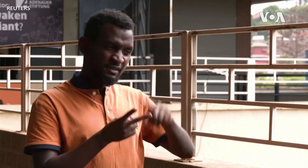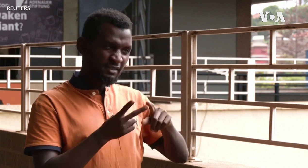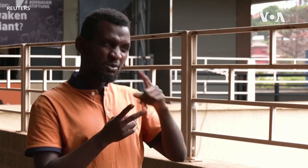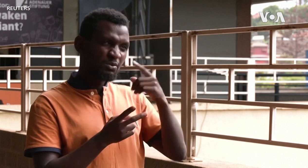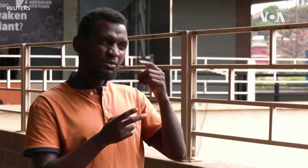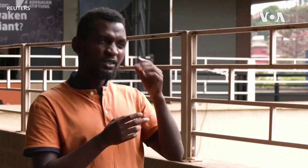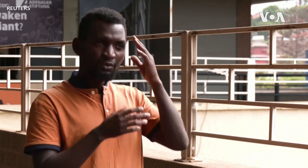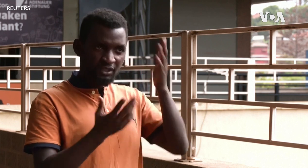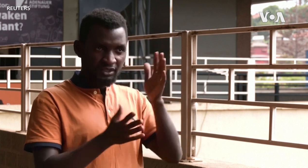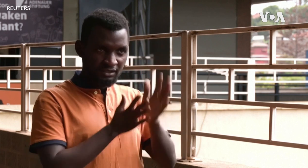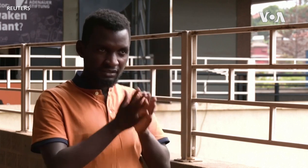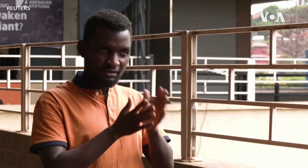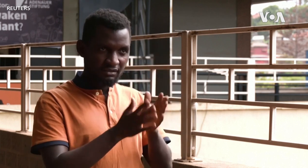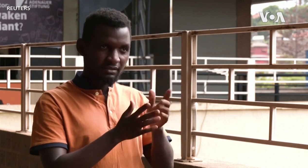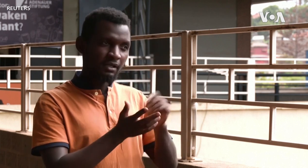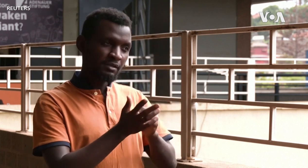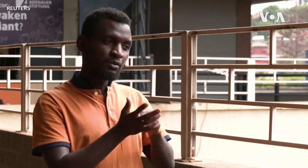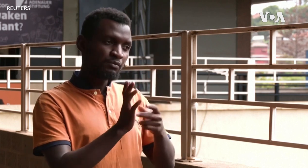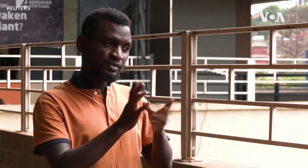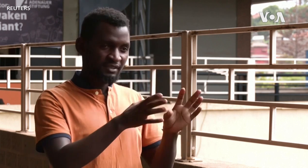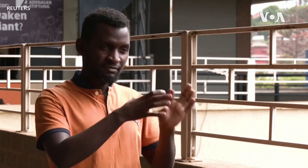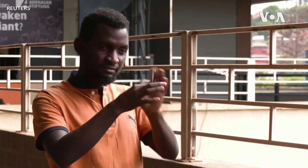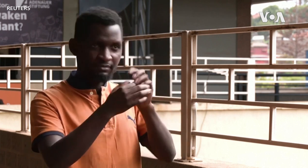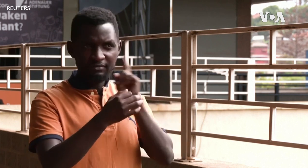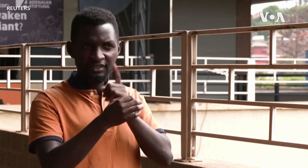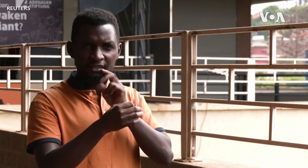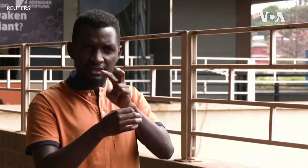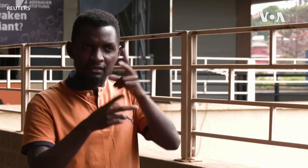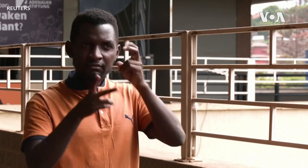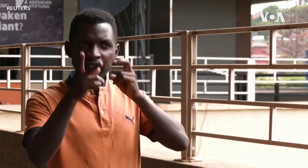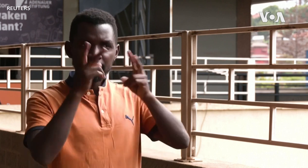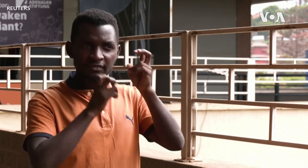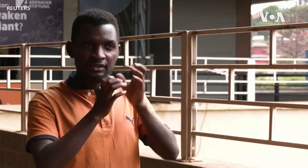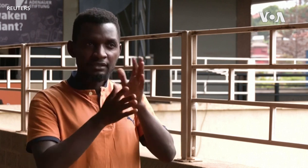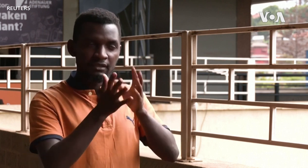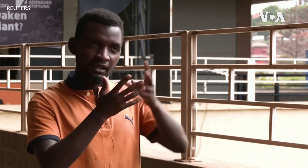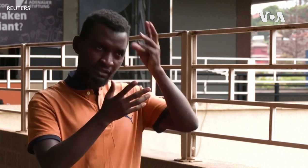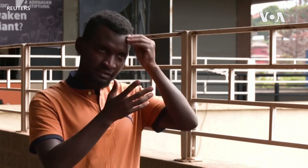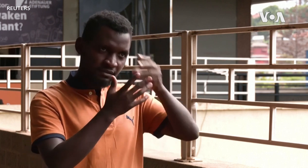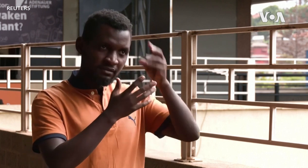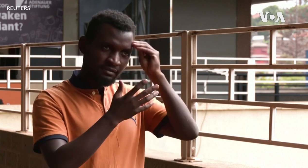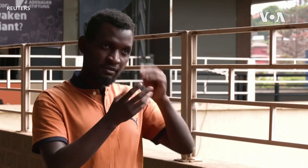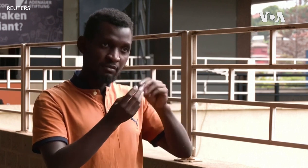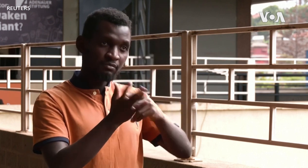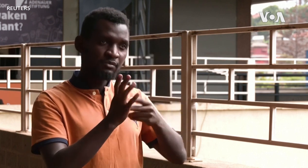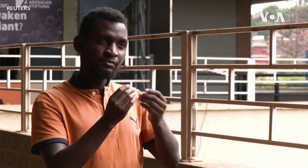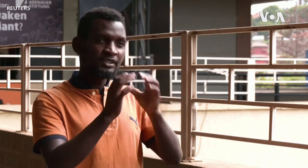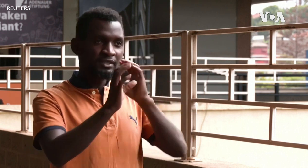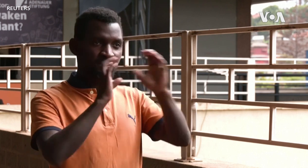Mais je pense aussi que c'est une opportunité pour les gens d'apprendre la langue des signes et de comprendre comment les problèmes sont